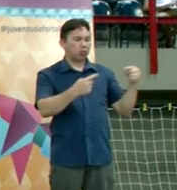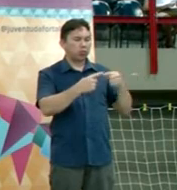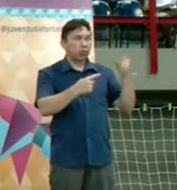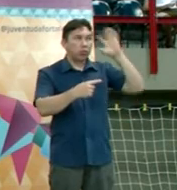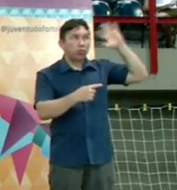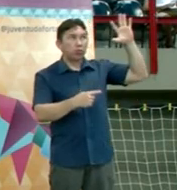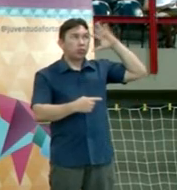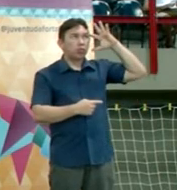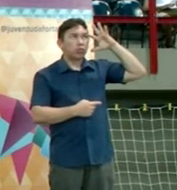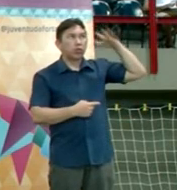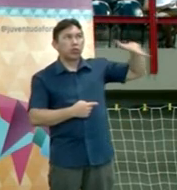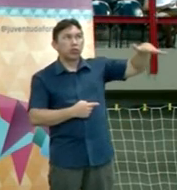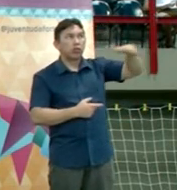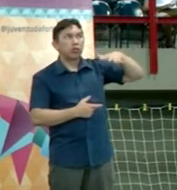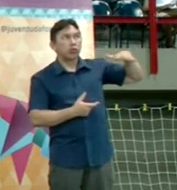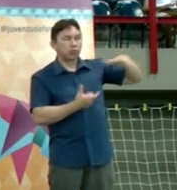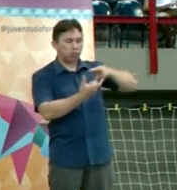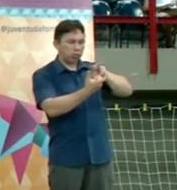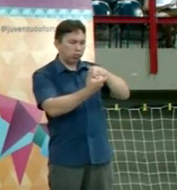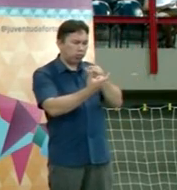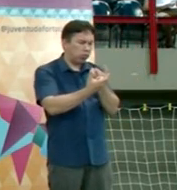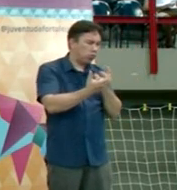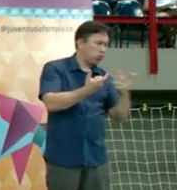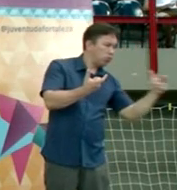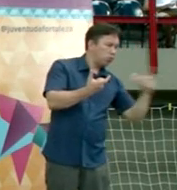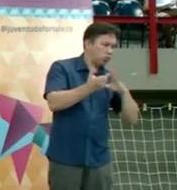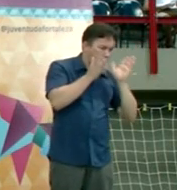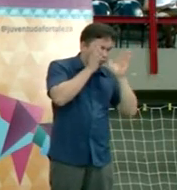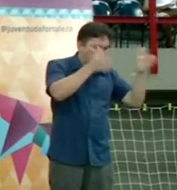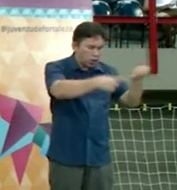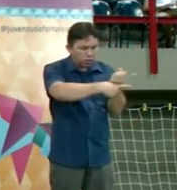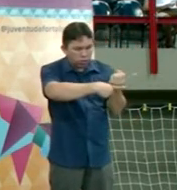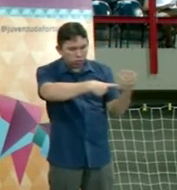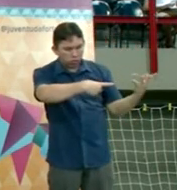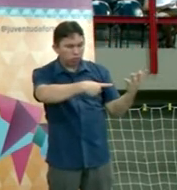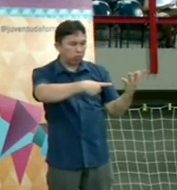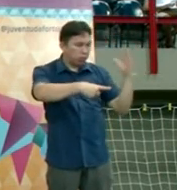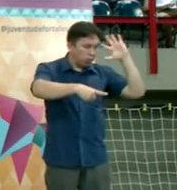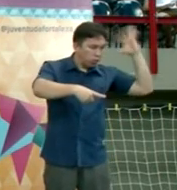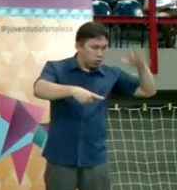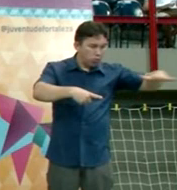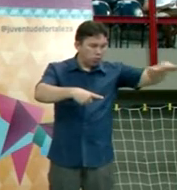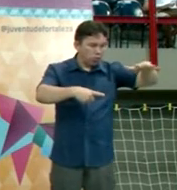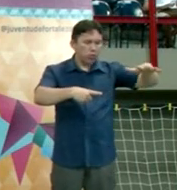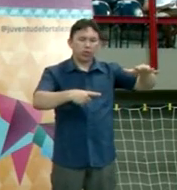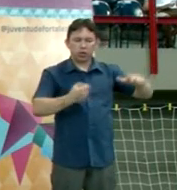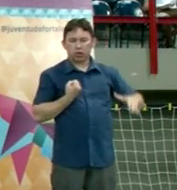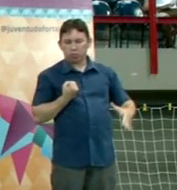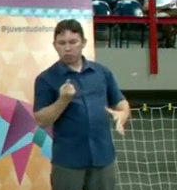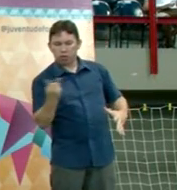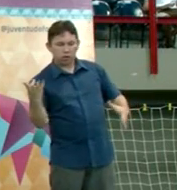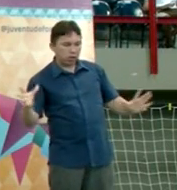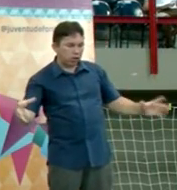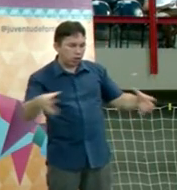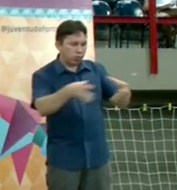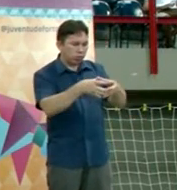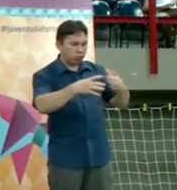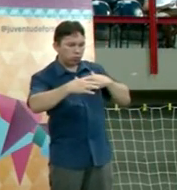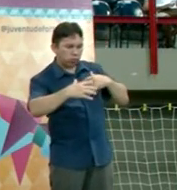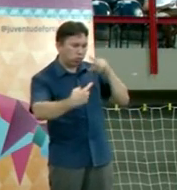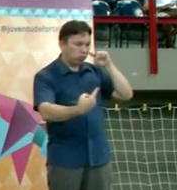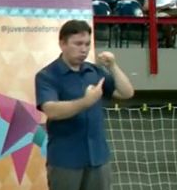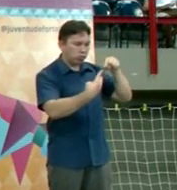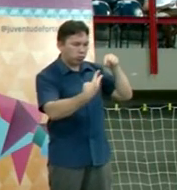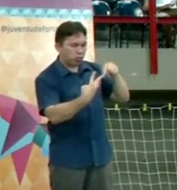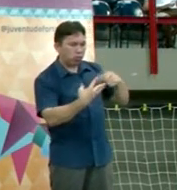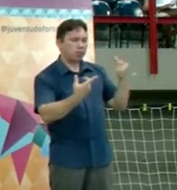lance é pensar o tempo inteiro que se você vai estudar alguma coisa de física, você vai estudar os fenômenos e vai estudar as grandezas. Sempre vale